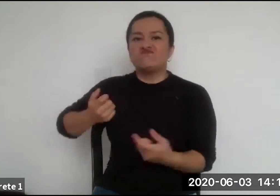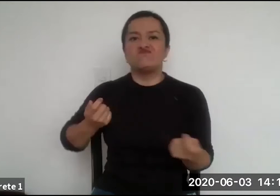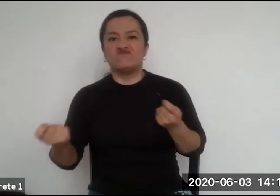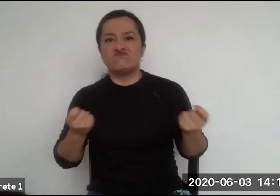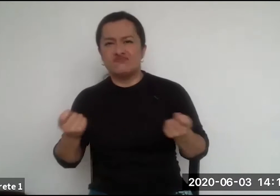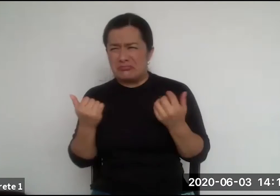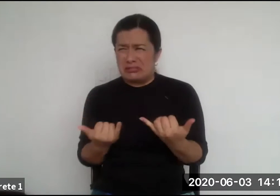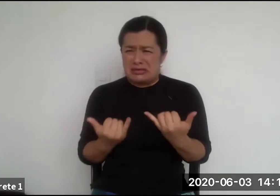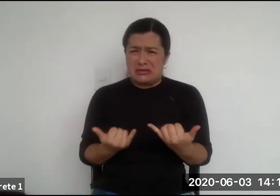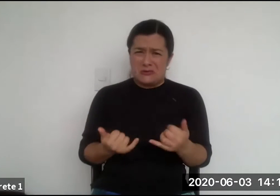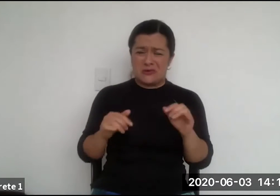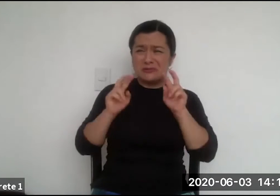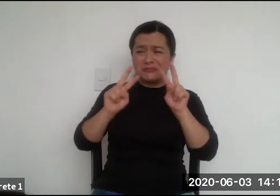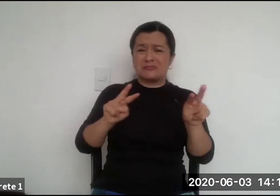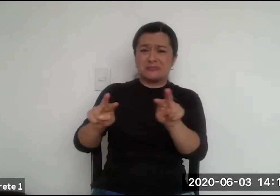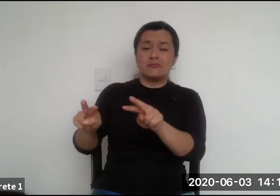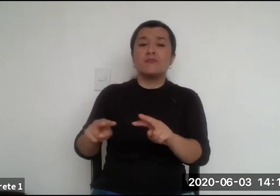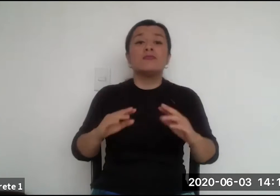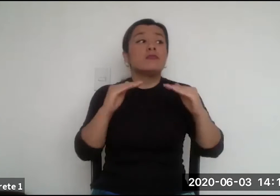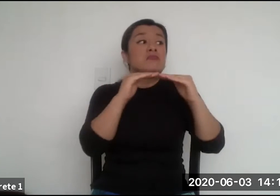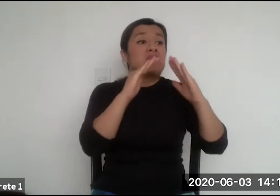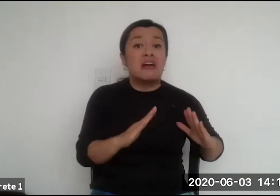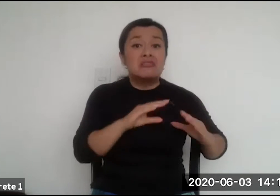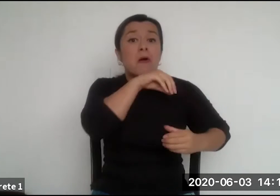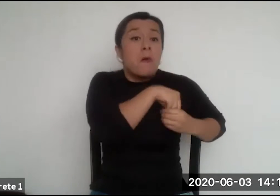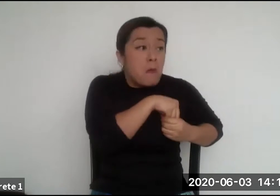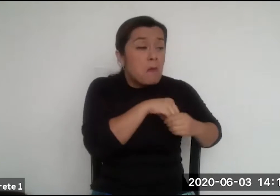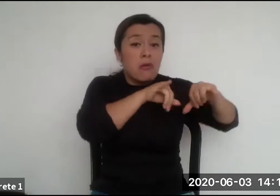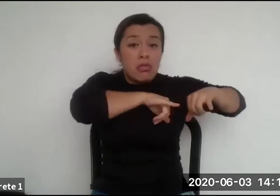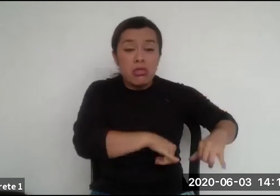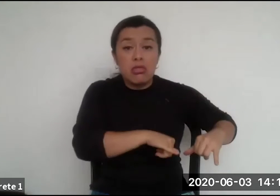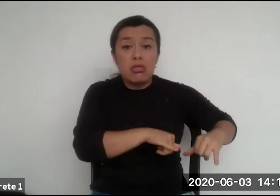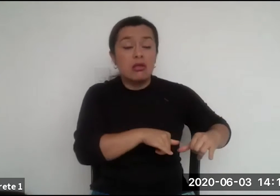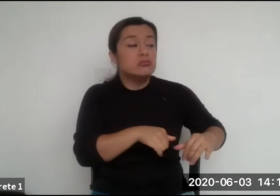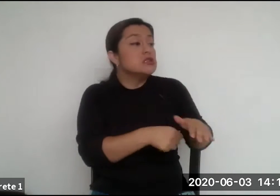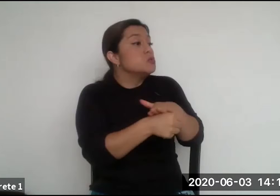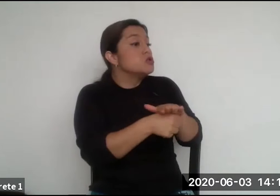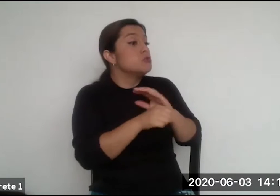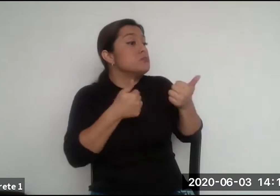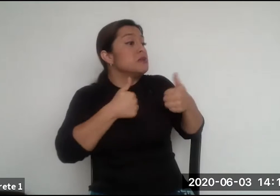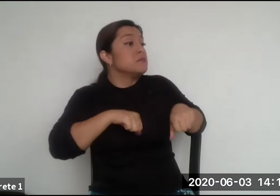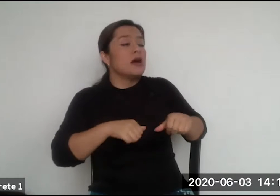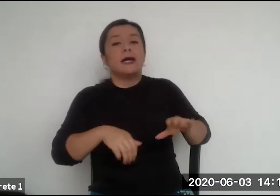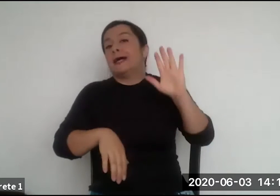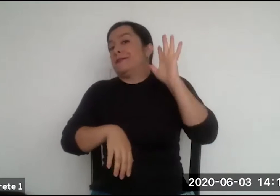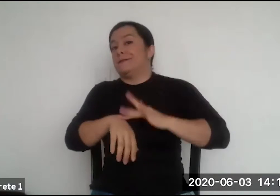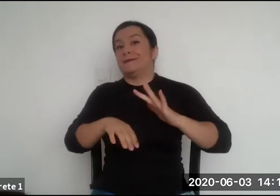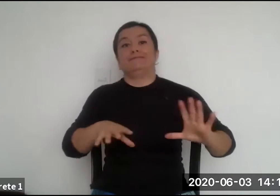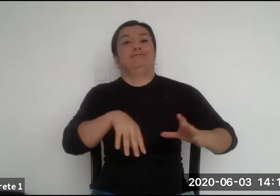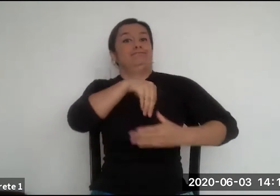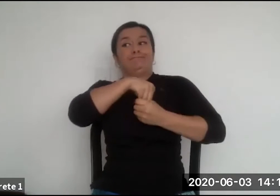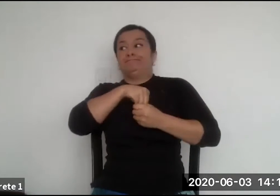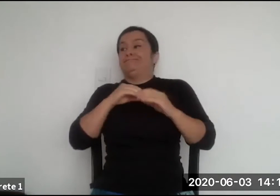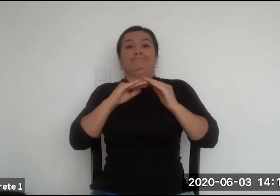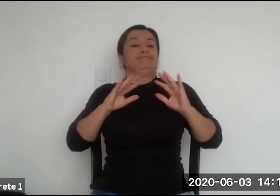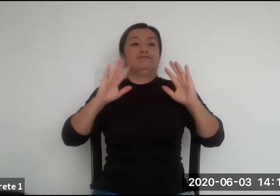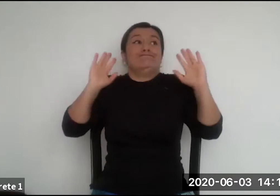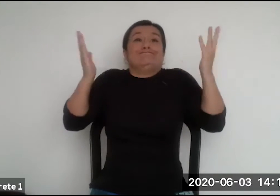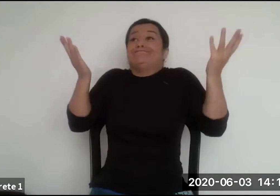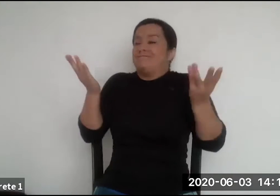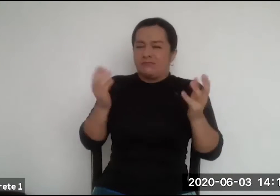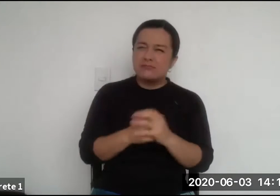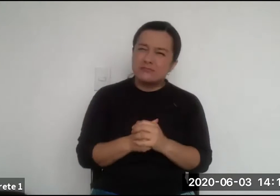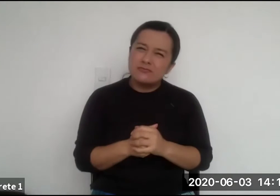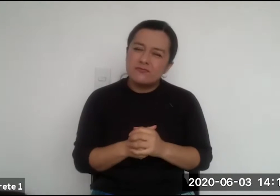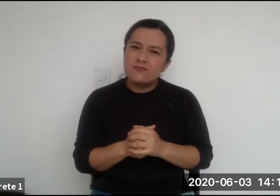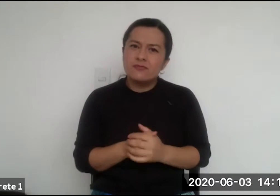parecer el confinamiento, sin importar bajo qué condiciones, sigue siendo la única respuesta. La pandemia finalmente lo que ha hecho